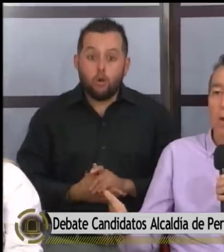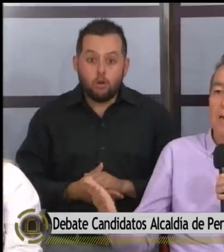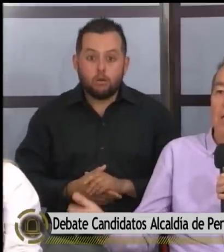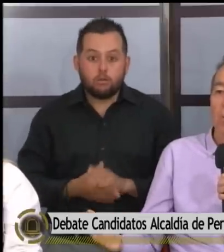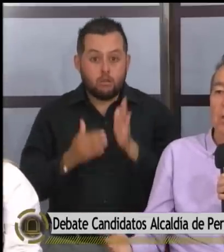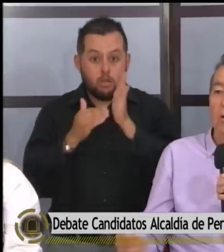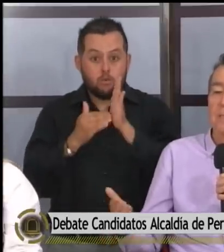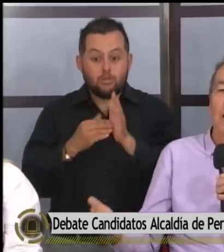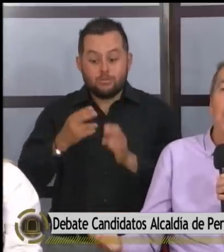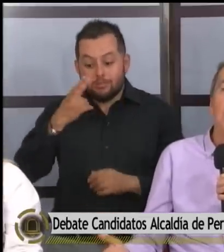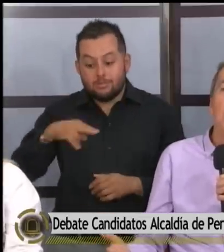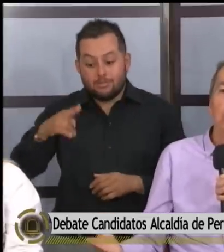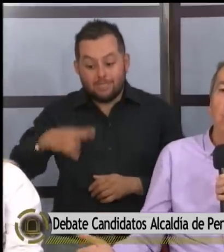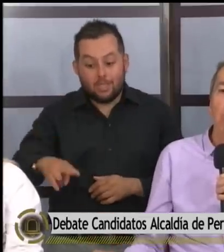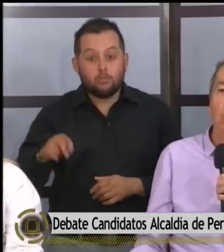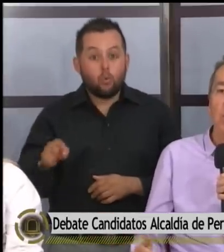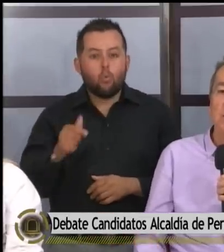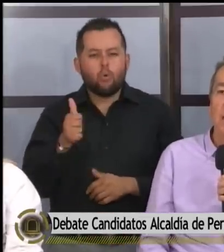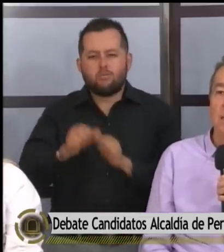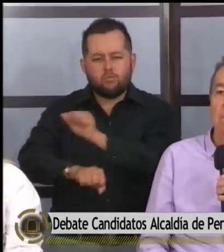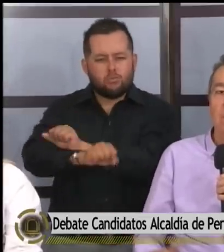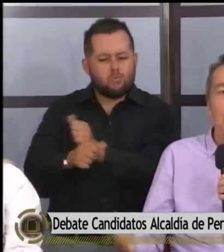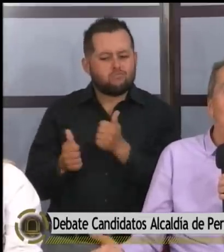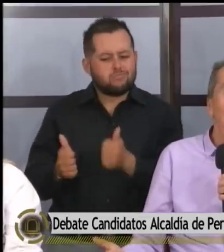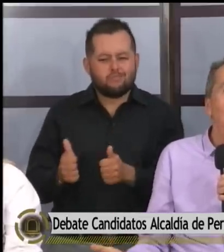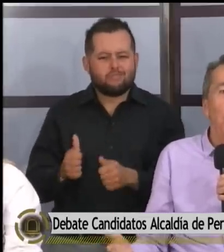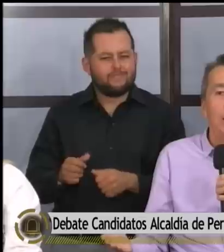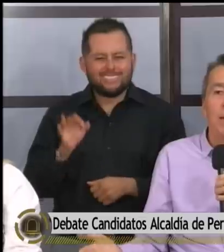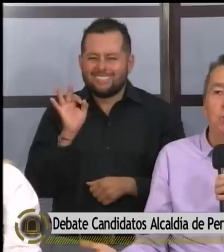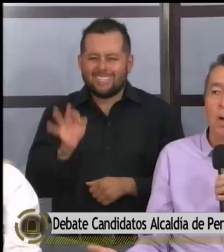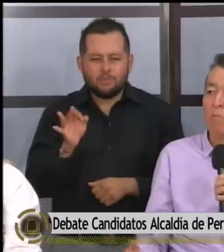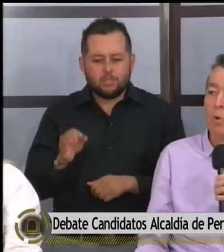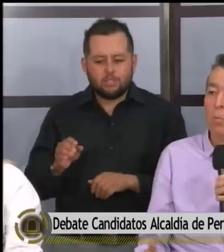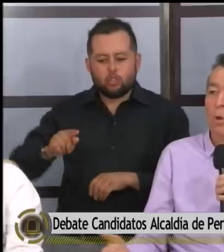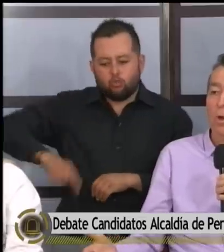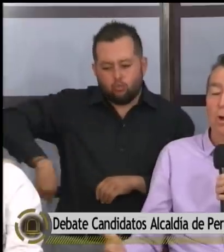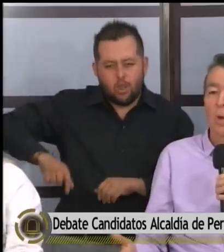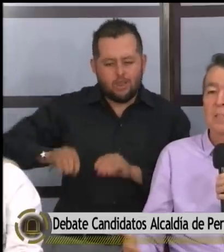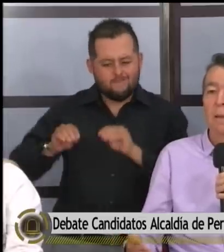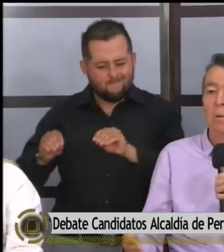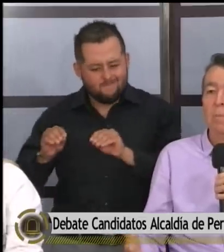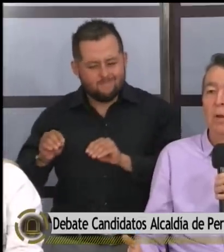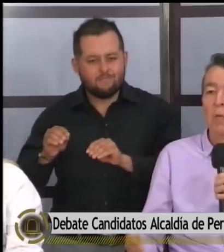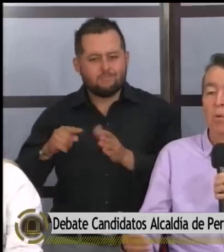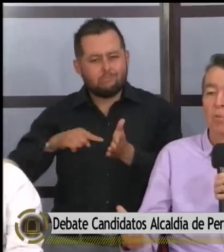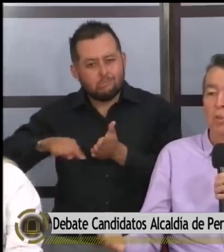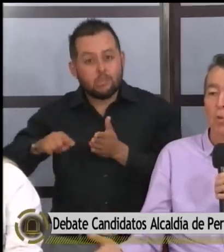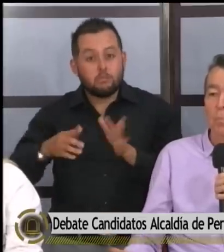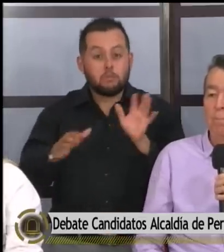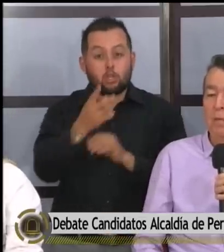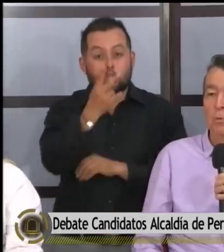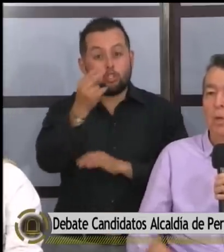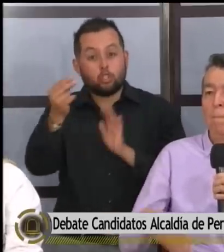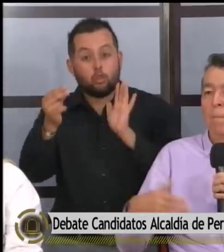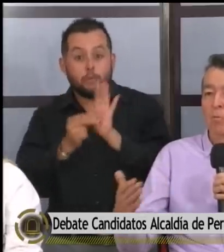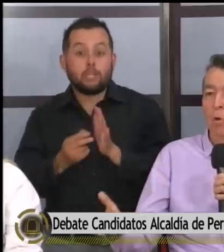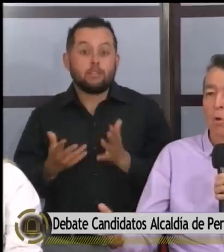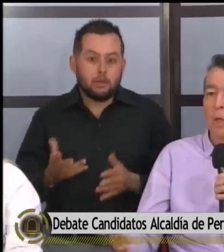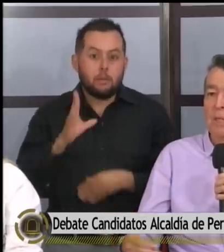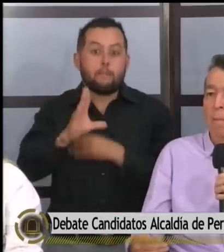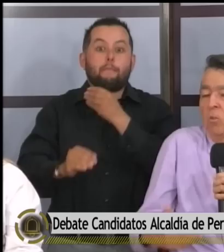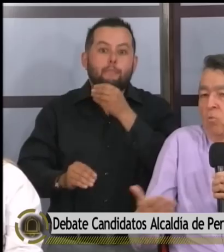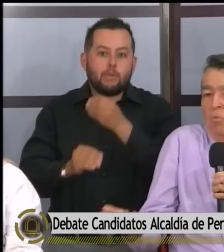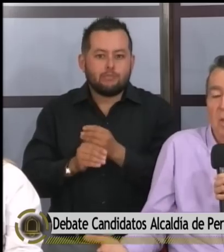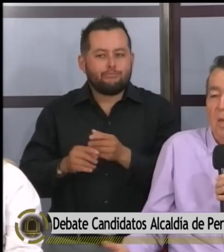por ejemplo, el nieto mío que es un buen futbolista, mantenerlo en una escuela de fútbol no cuesta menos de 200 mil pesos, más